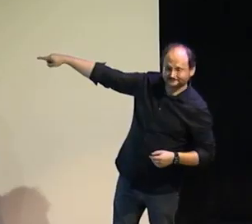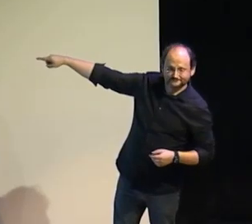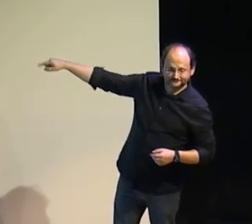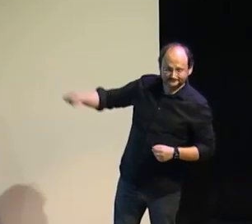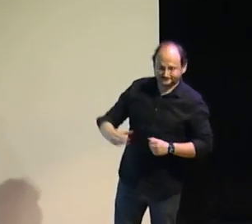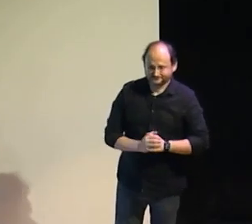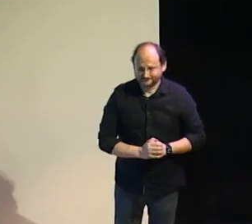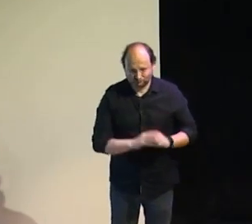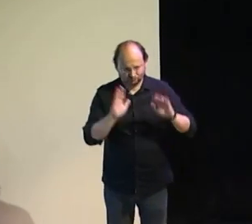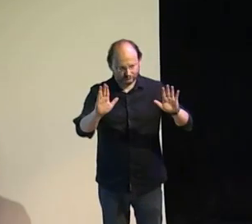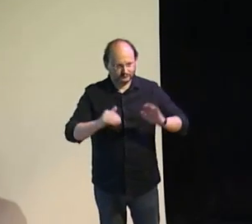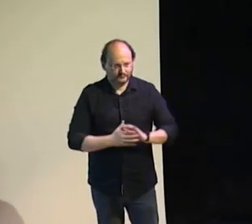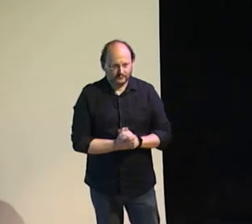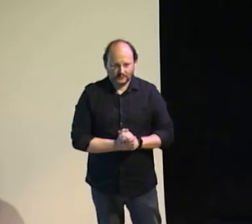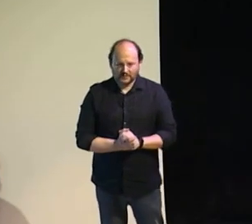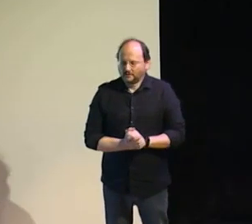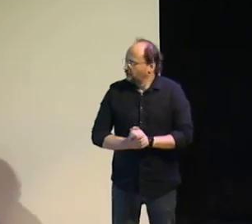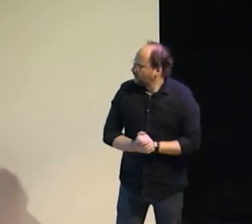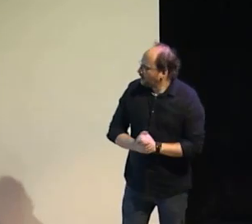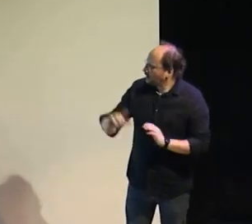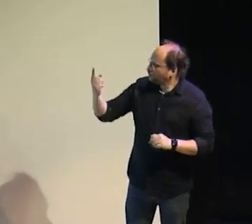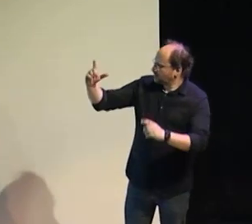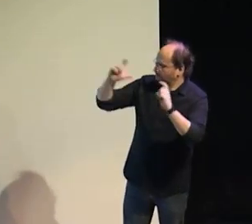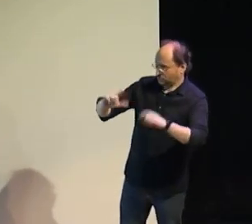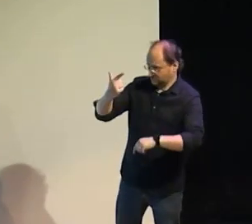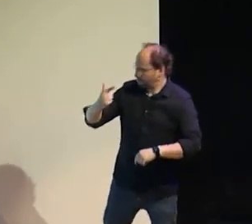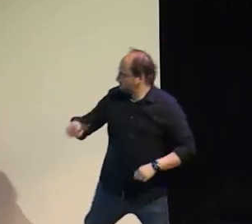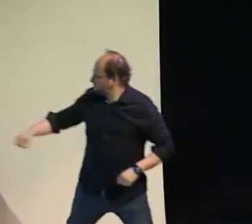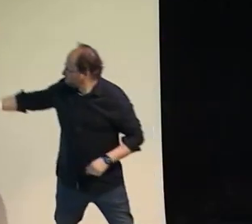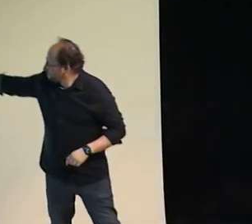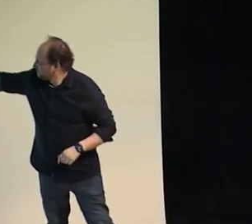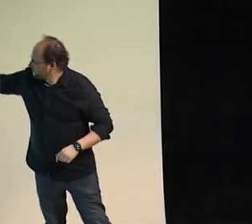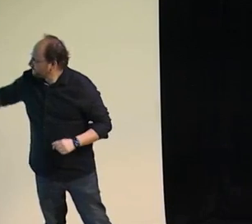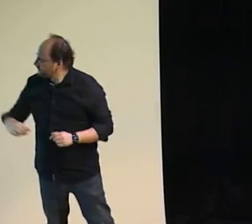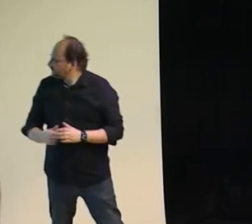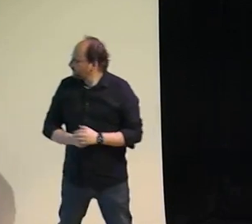langue des signes. Donc on avait déjà ça à cette époque dans la première partie du texte. Dans le deuxième paragraphe,